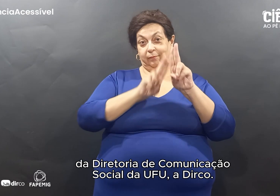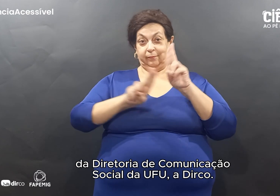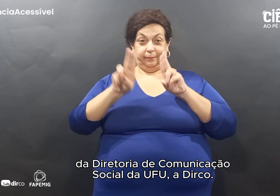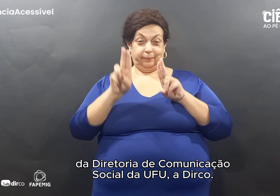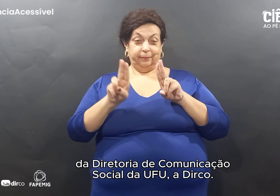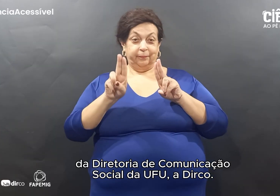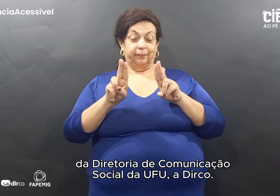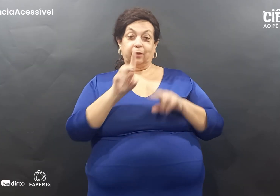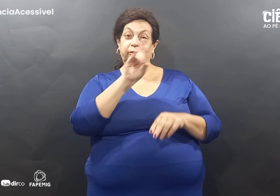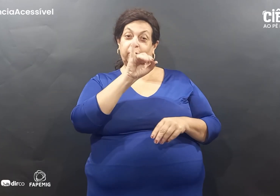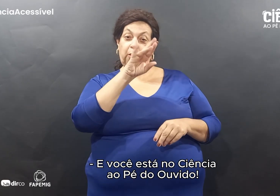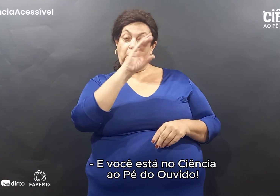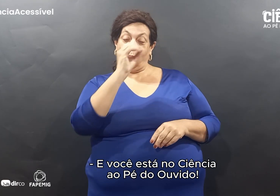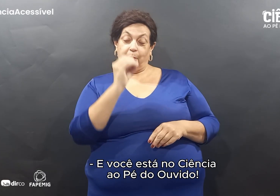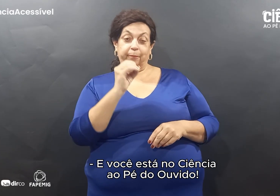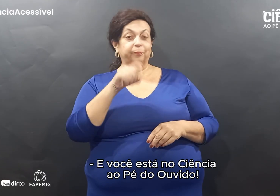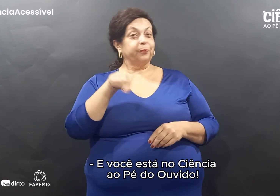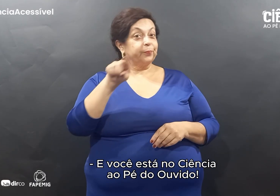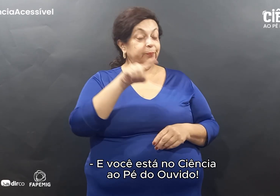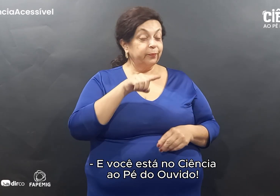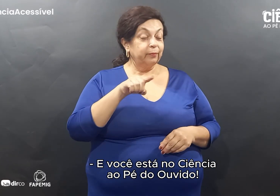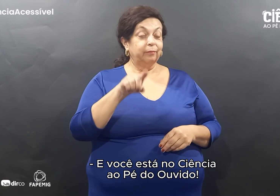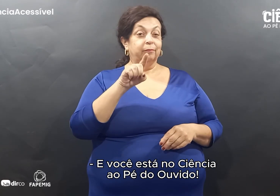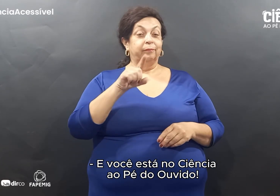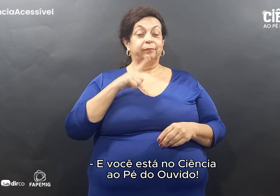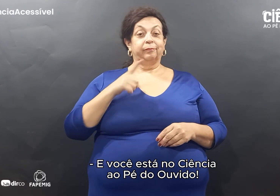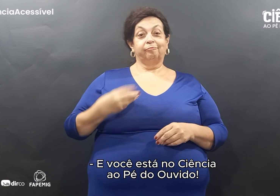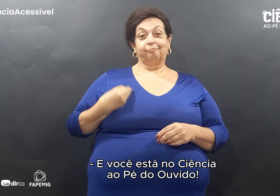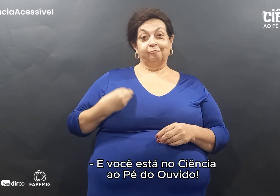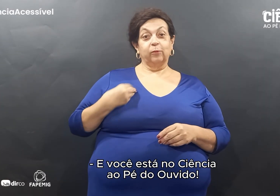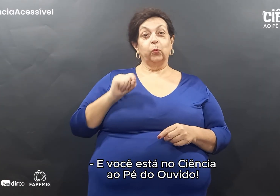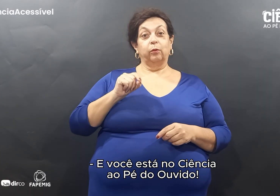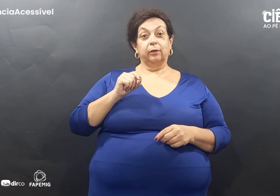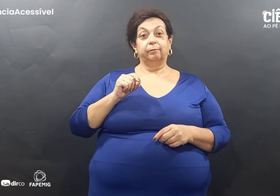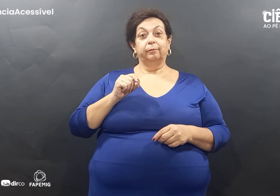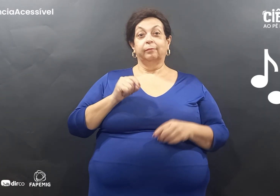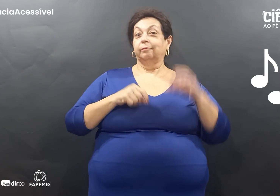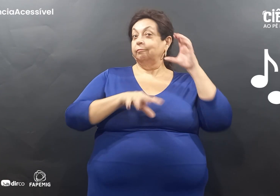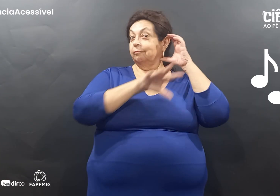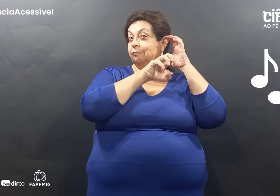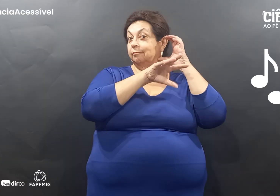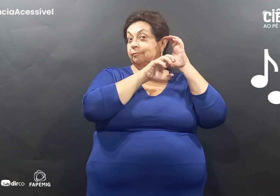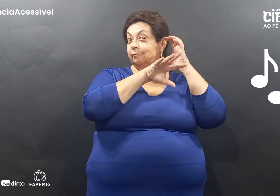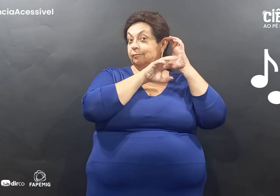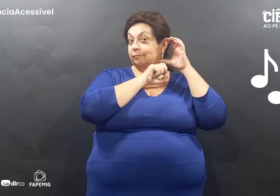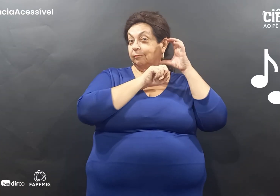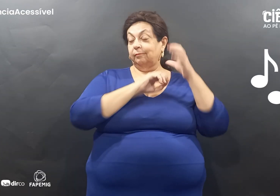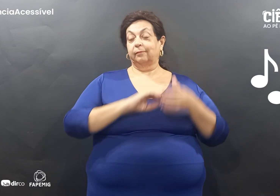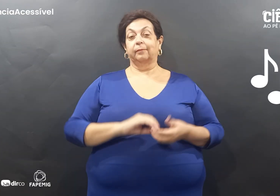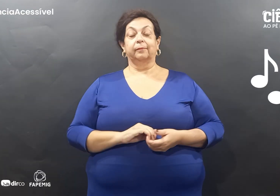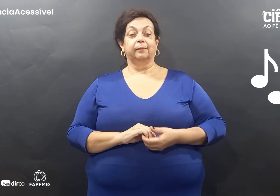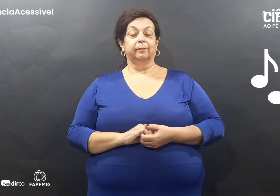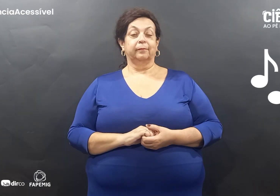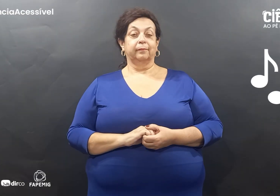UFO, a DIRCO. E você está no Ciência ao Pé do Ouvido.